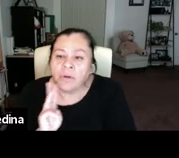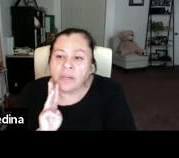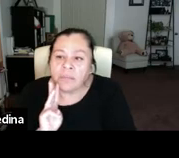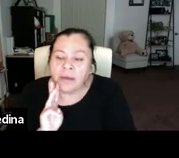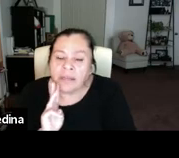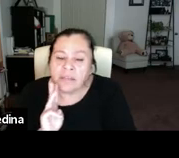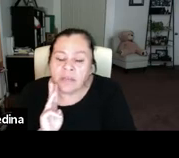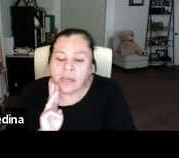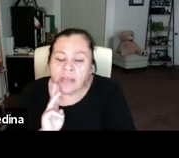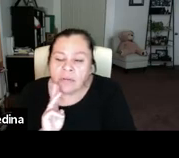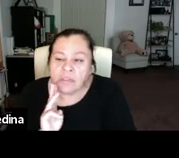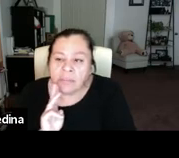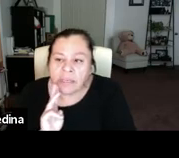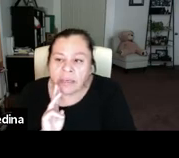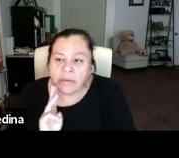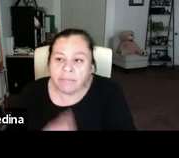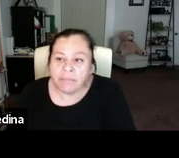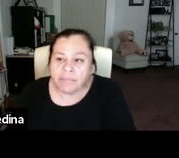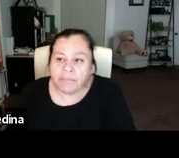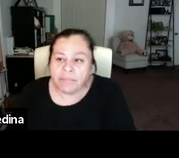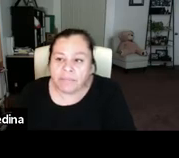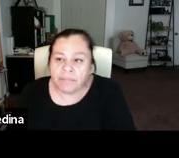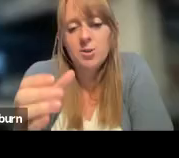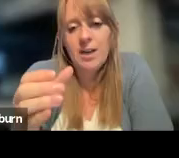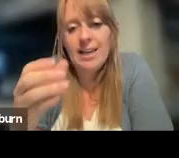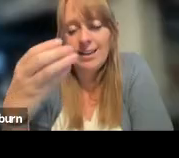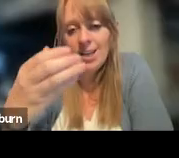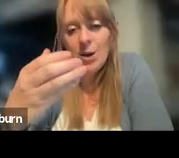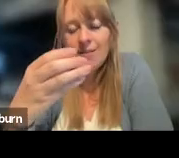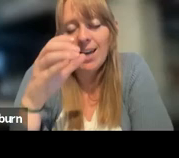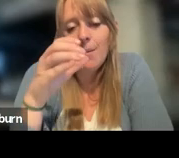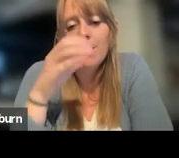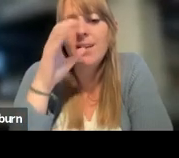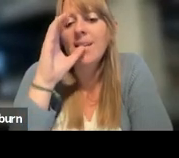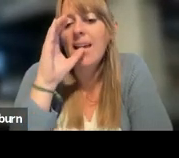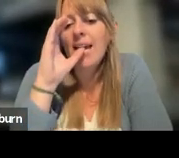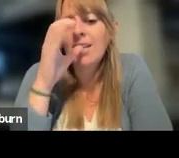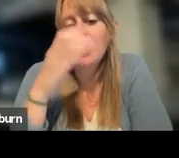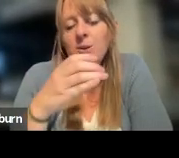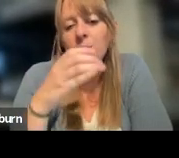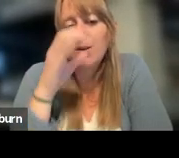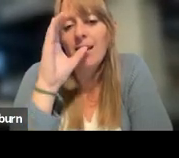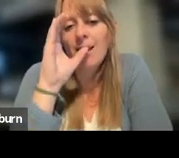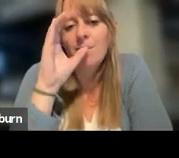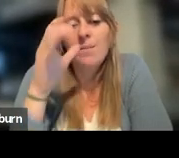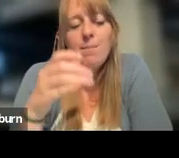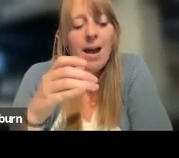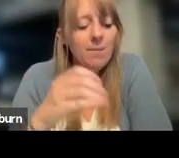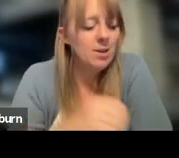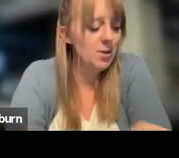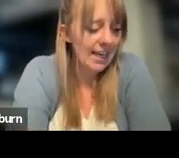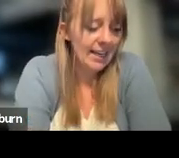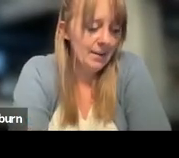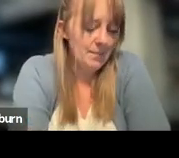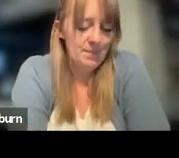lo ponen para el lado de esta mejilla. For drink, you have a cup and you